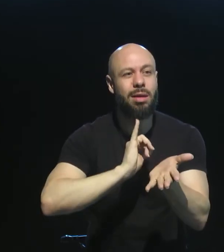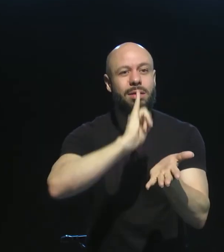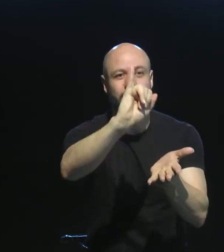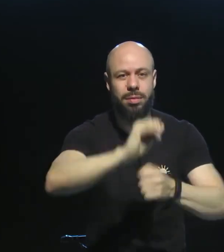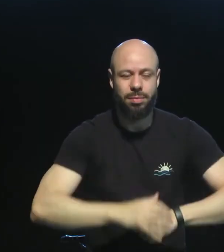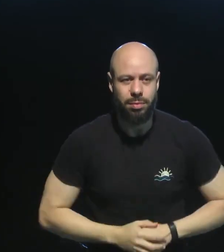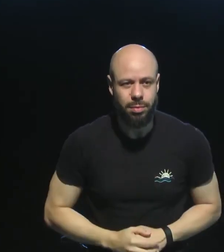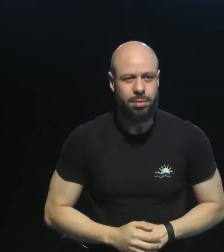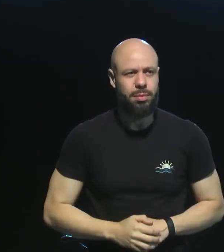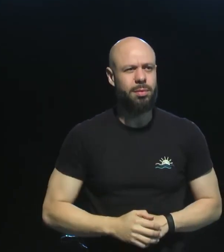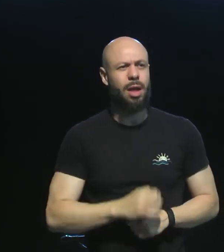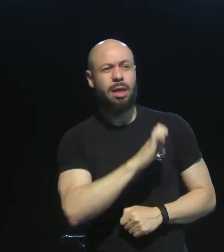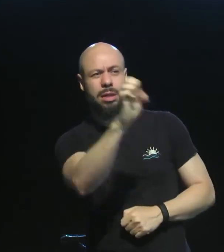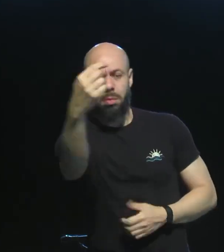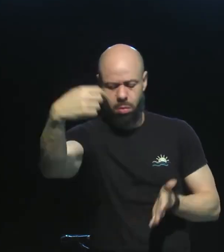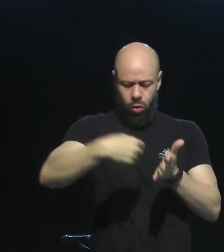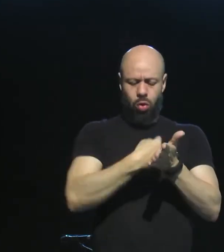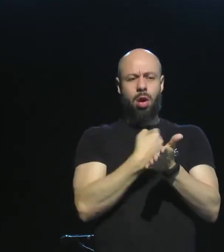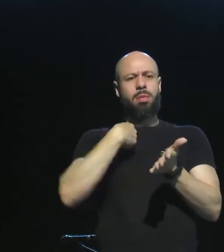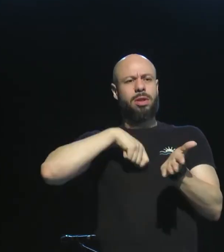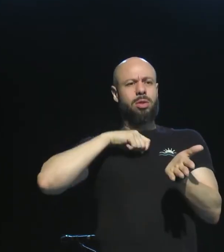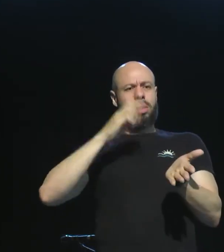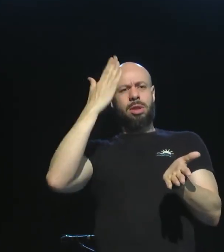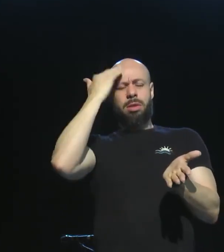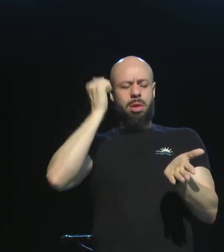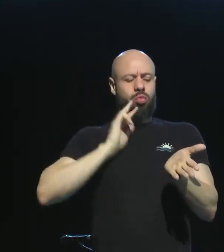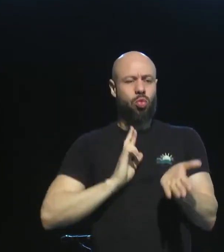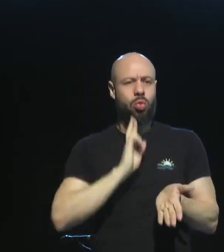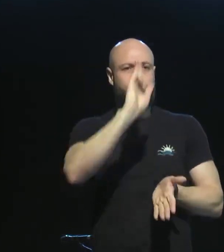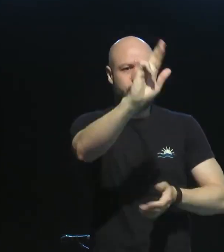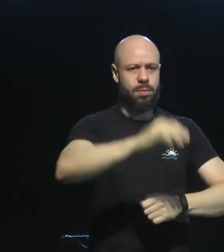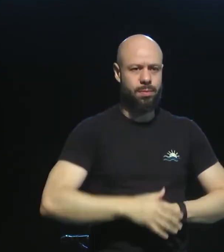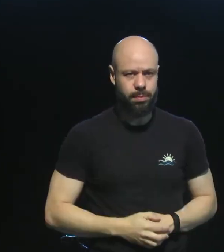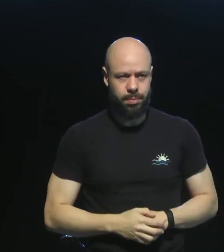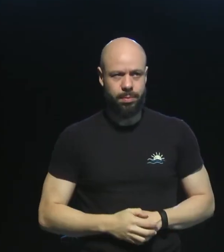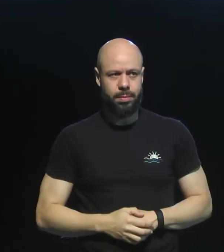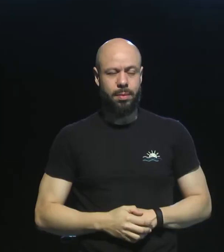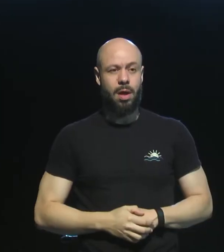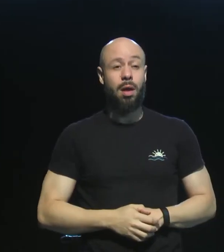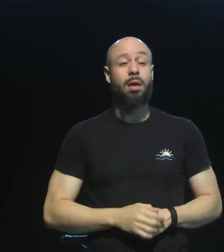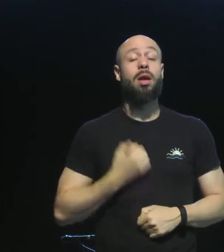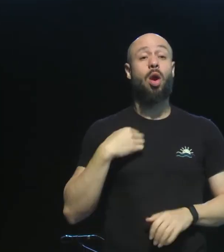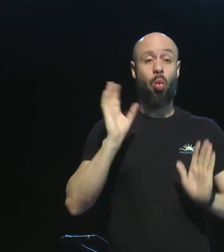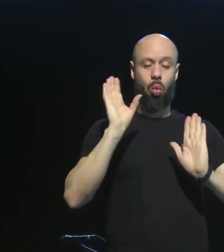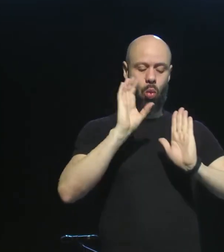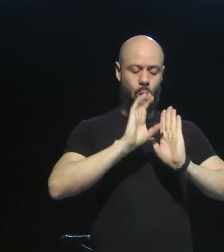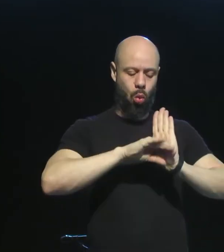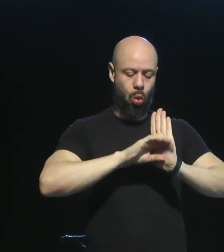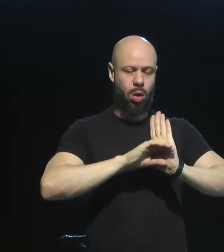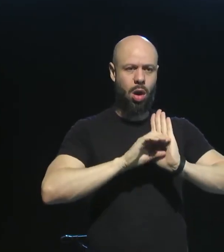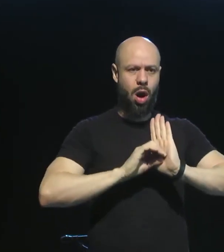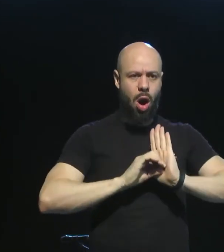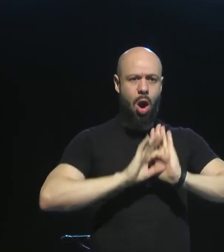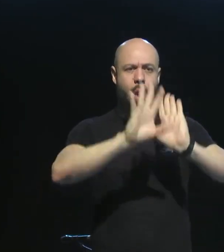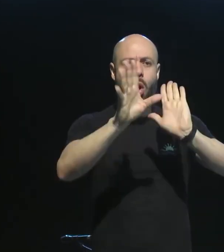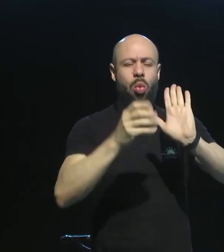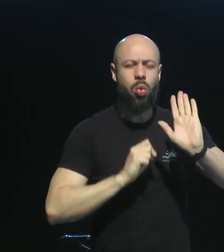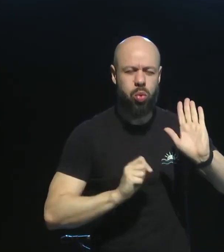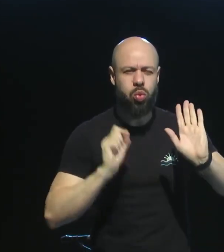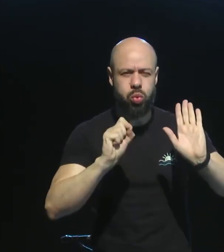é a verdade? E a minha definição que eu quero dar para você de verdade é uma definição mais